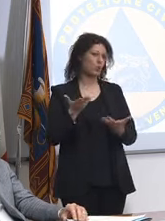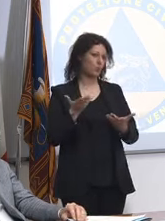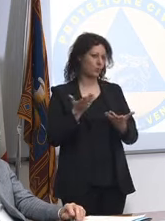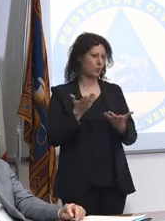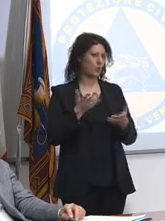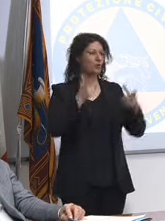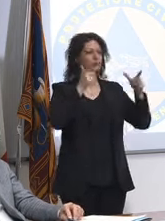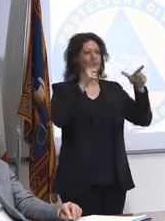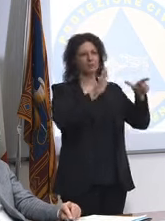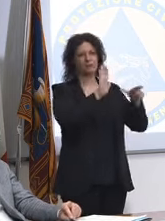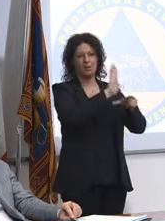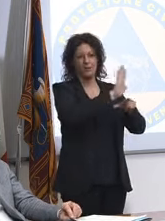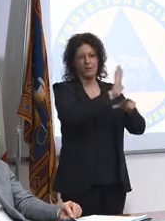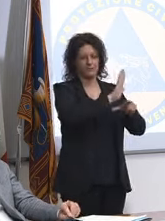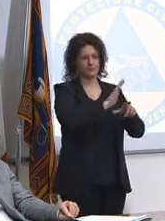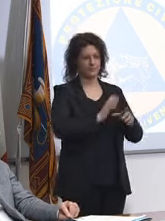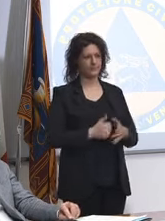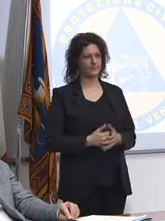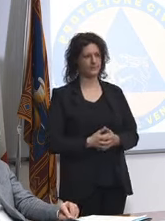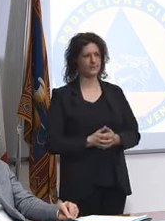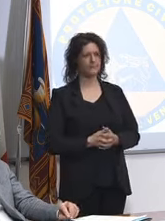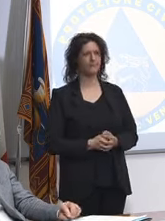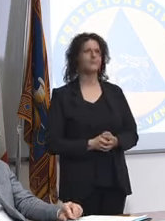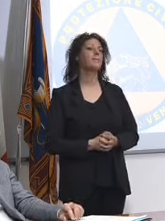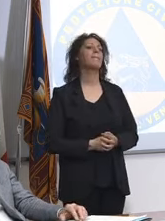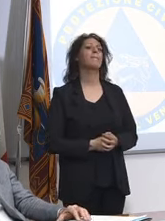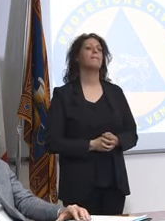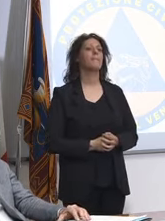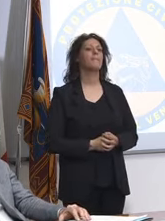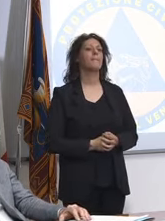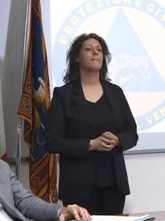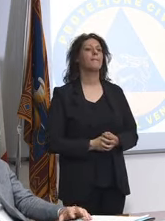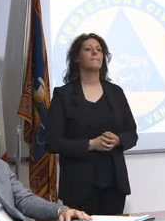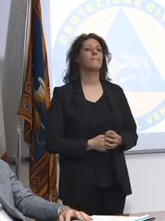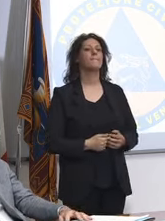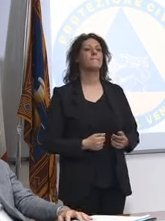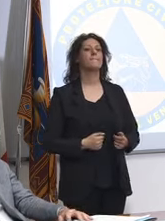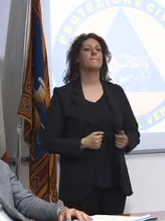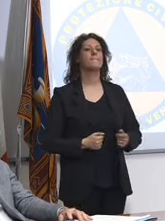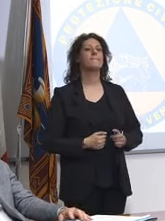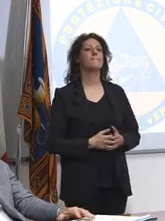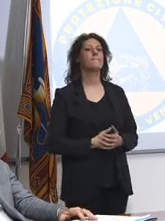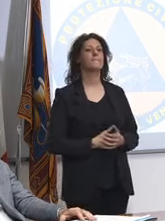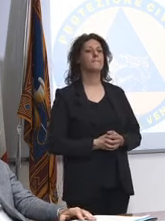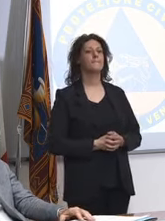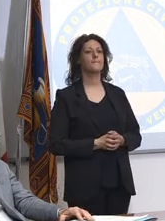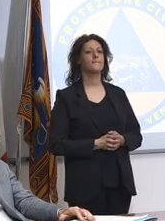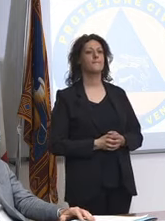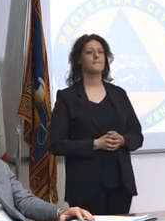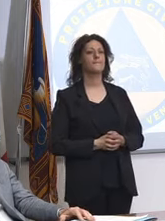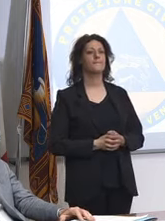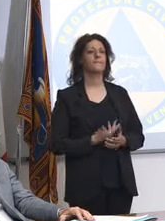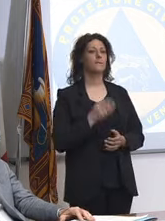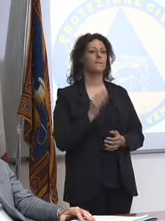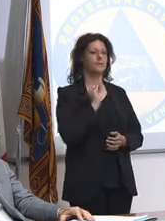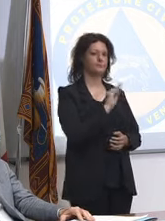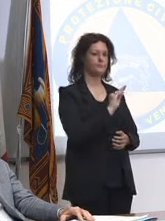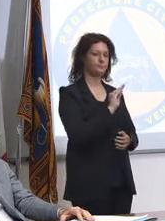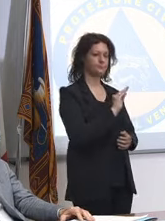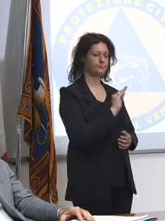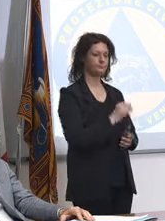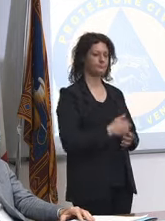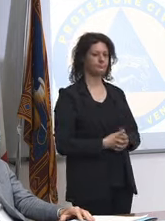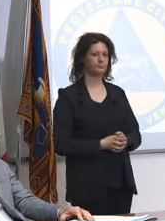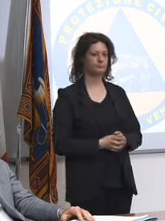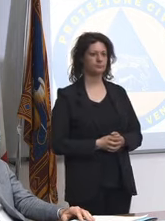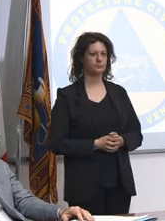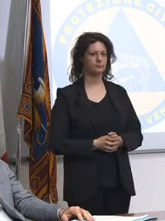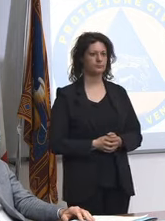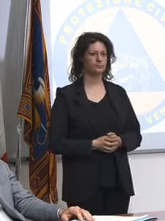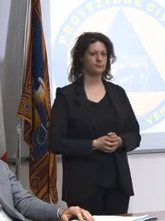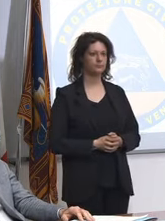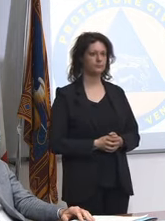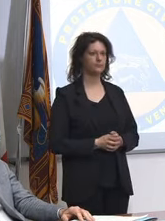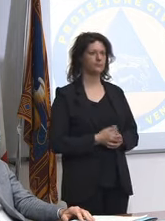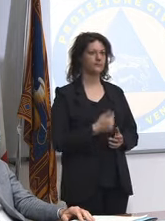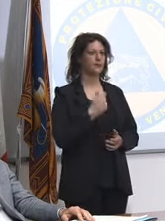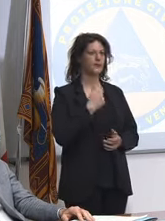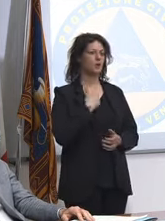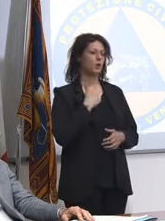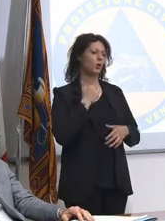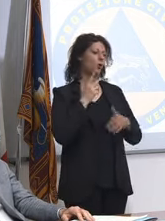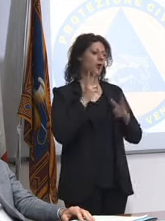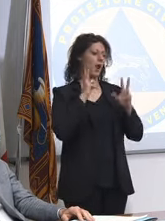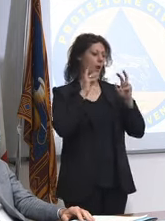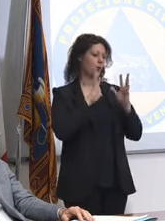Emiliano, scusa Stele, ma oggi tu mi salta un po'. Non c'è problema. Io, se possibile, vado su un'altra tematica,